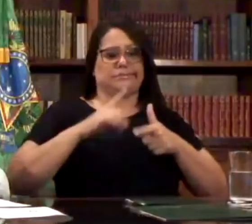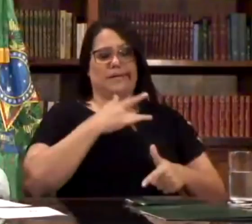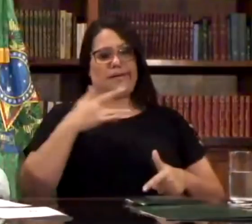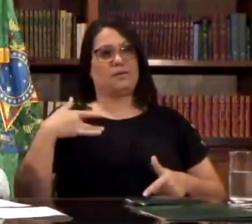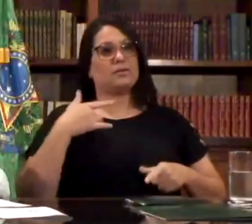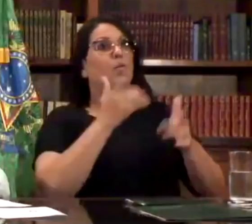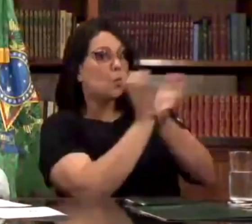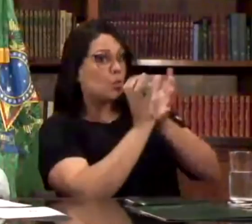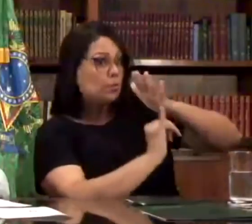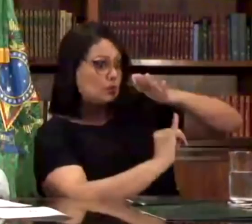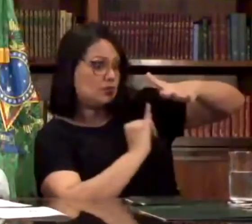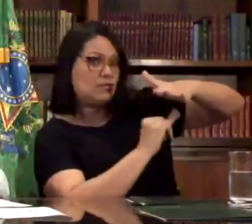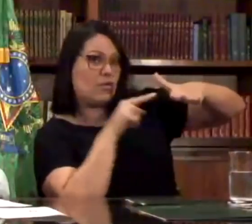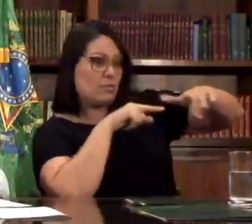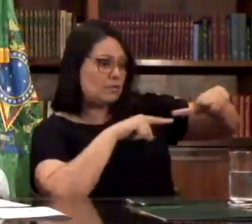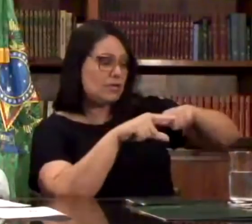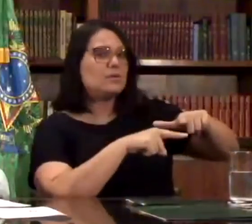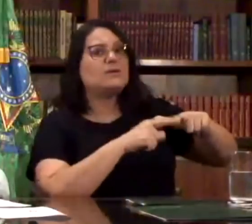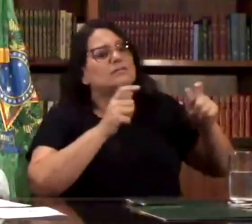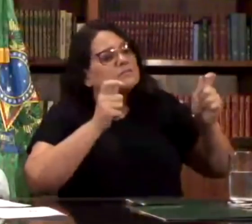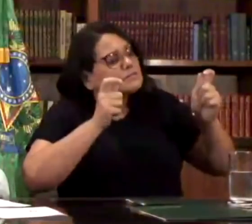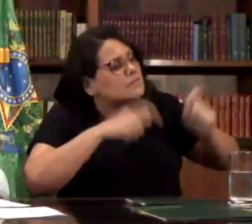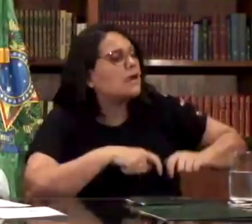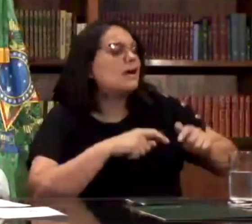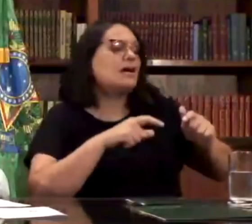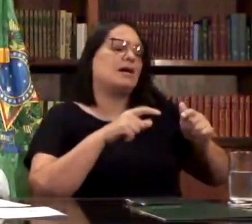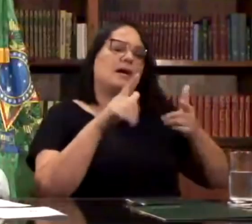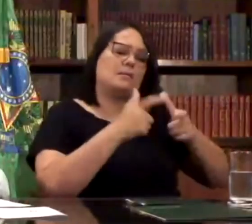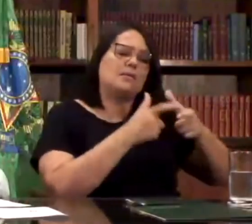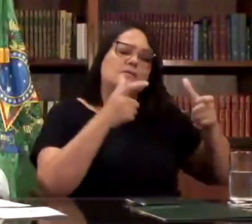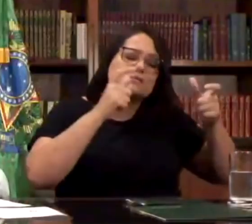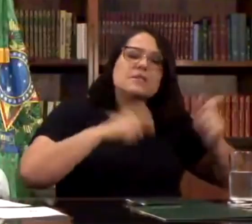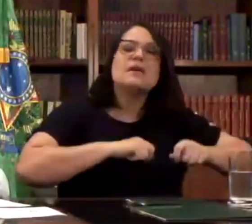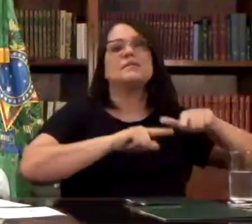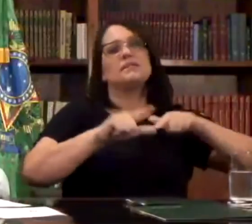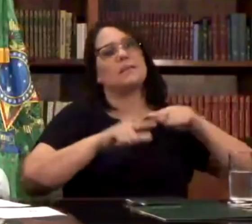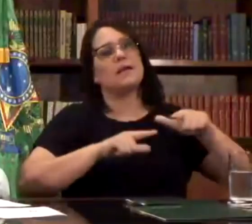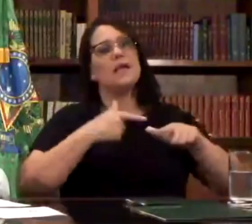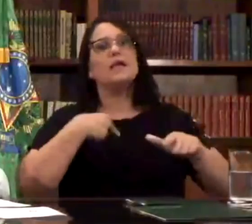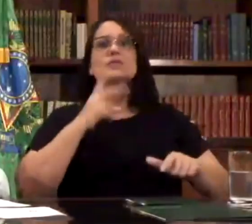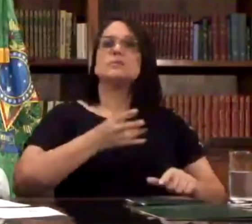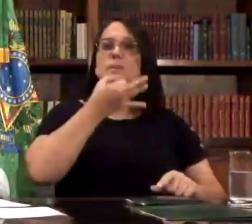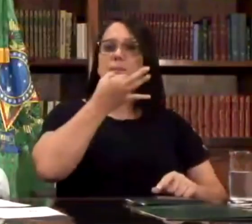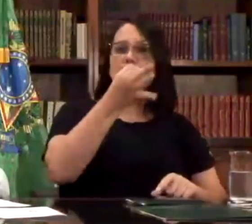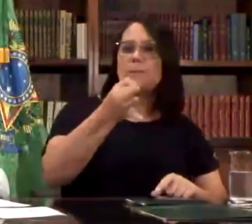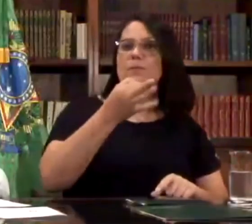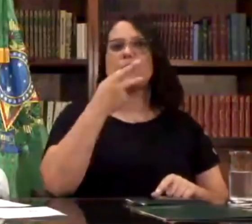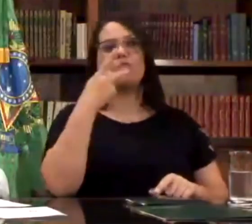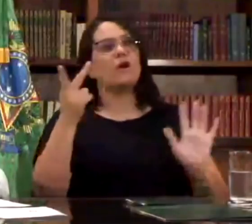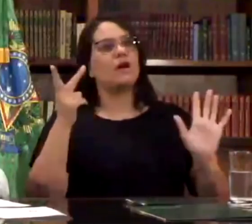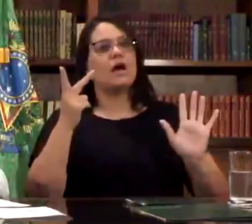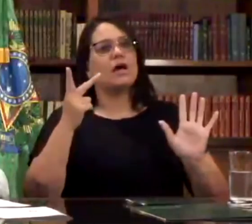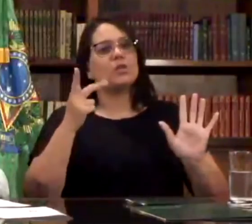seguir alguns protocolos, tá? Poderia estar trabalhando. Eu sempre defendi desde o começo uma forma diferente